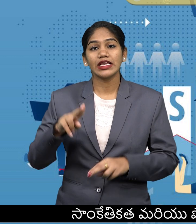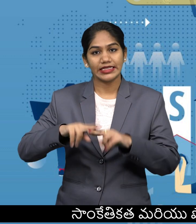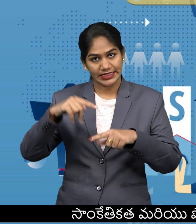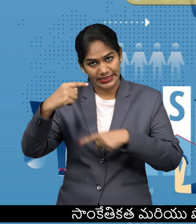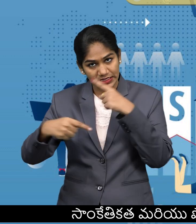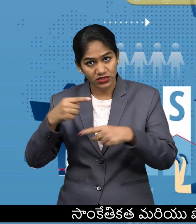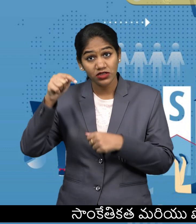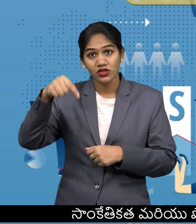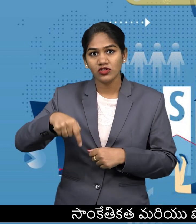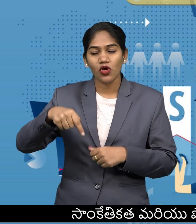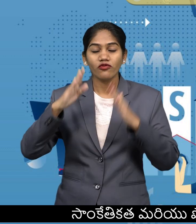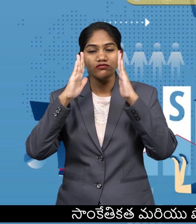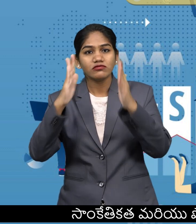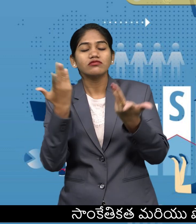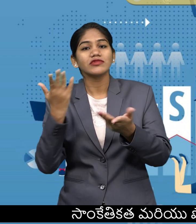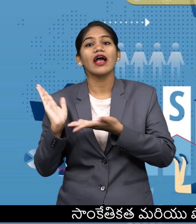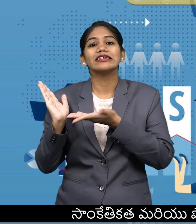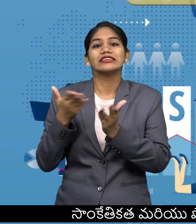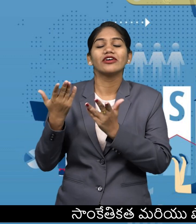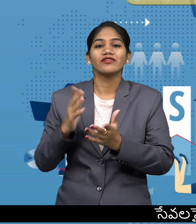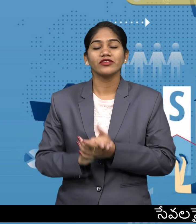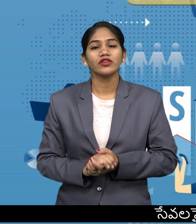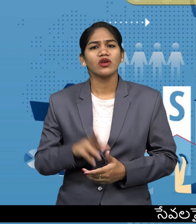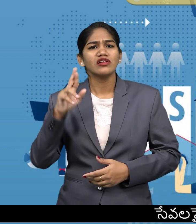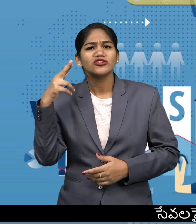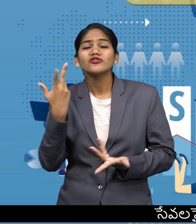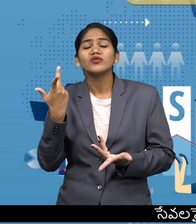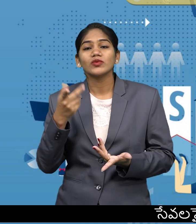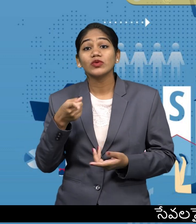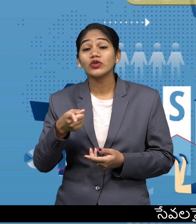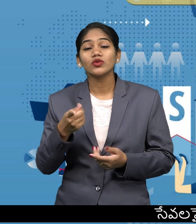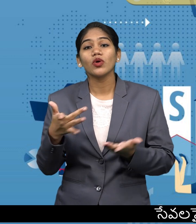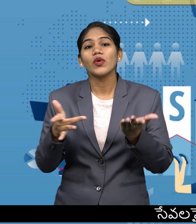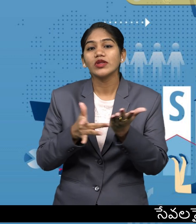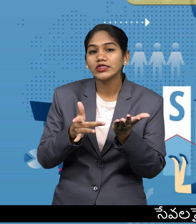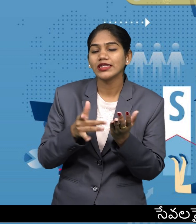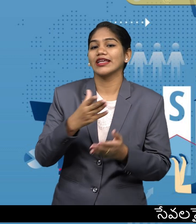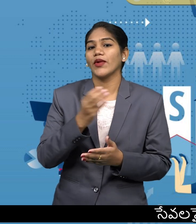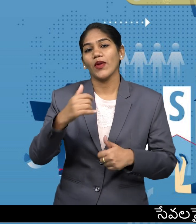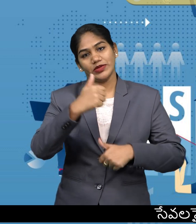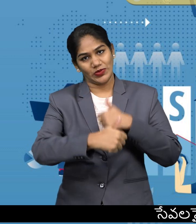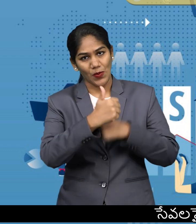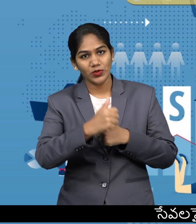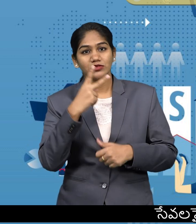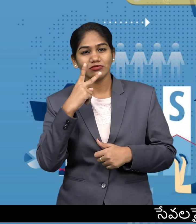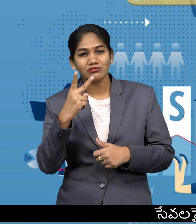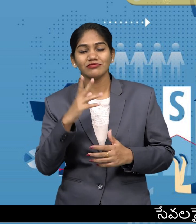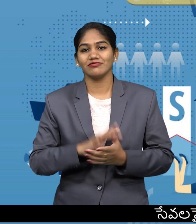సాంకేతికత మరియు పోటీ కారణంగా ఇప్పుడు పరిశ్రమలు సేవలపై దృష్టి సారించాయి.